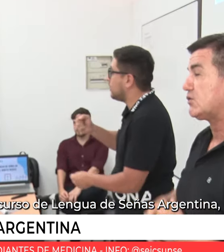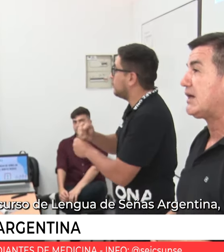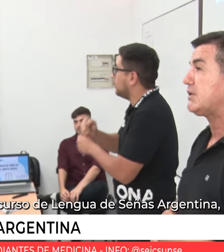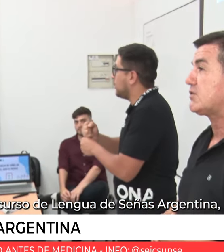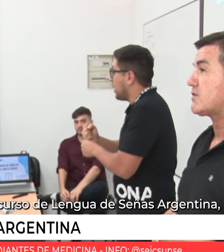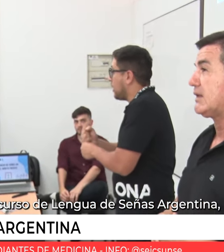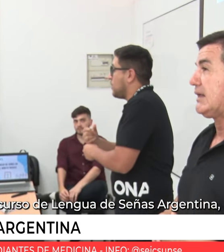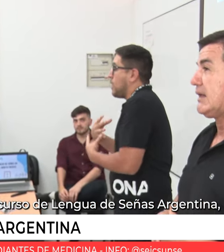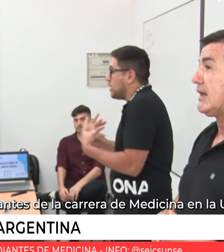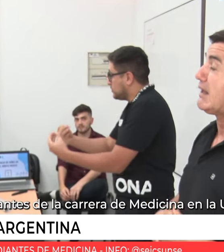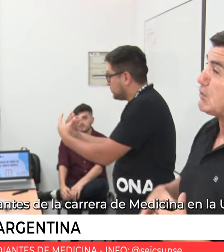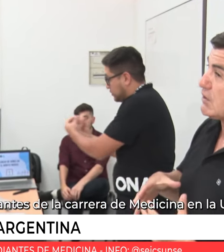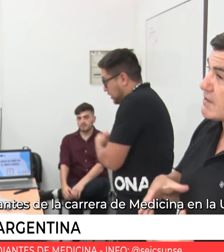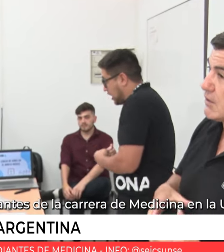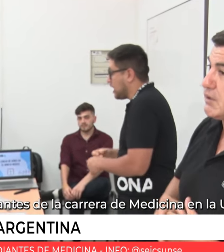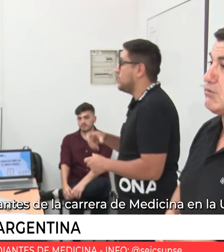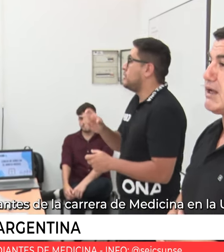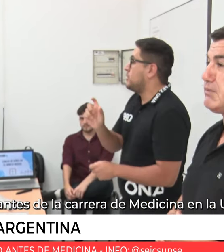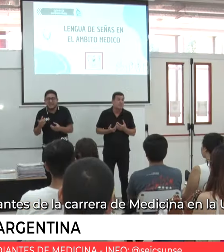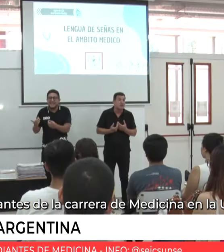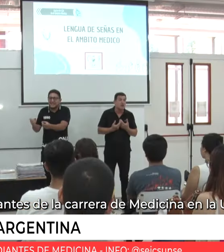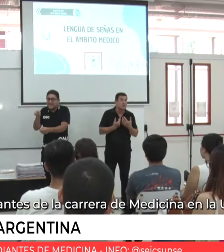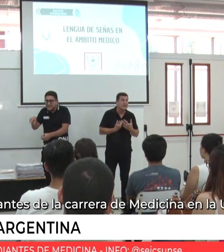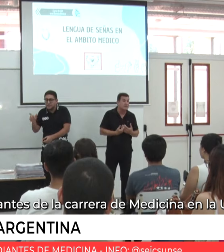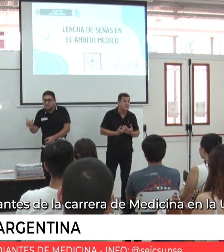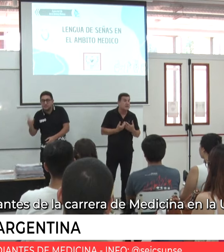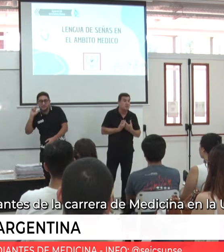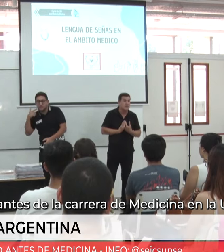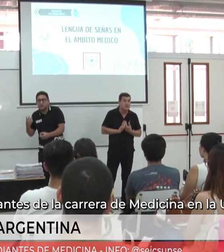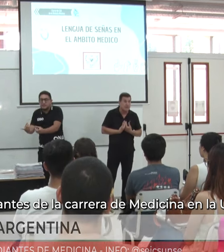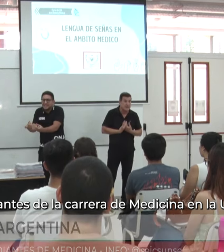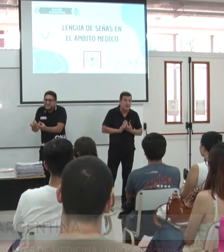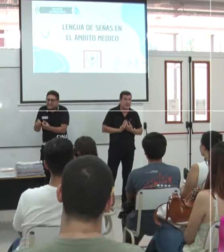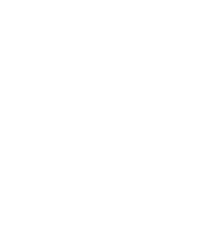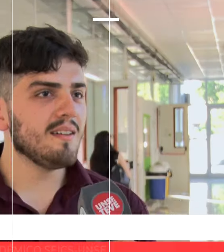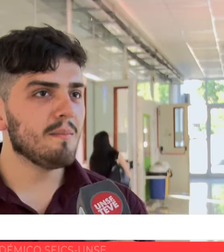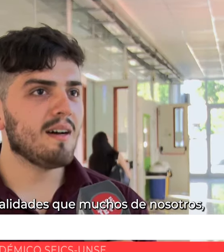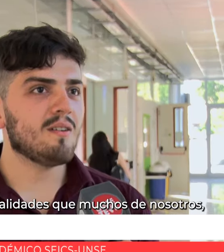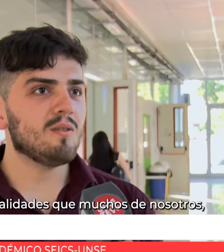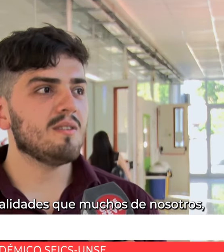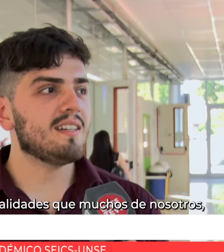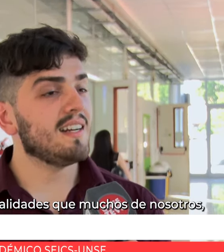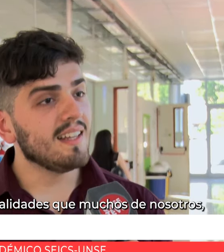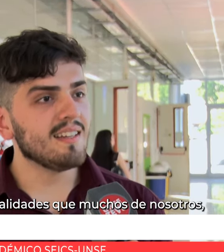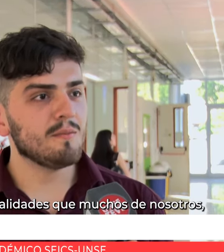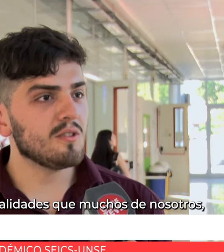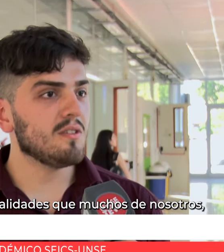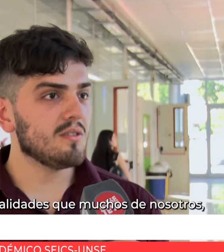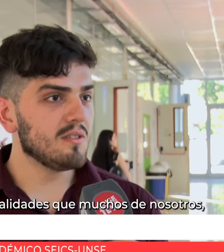señas argentina destinado a estudiantes de la carrera de medicina en la UNCE. Bajo la realidad es que muchos de nosotros,